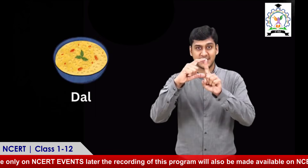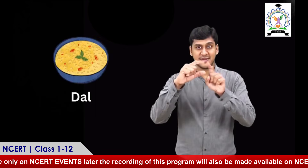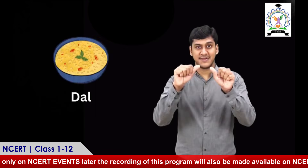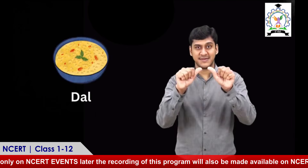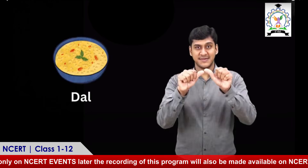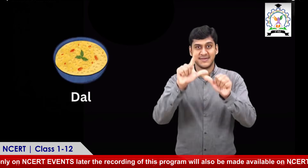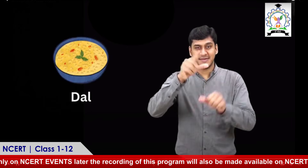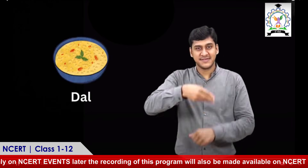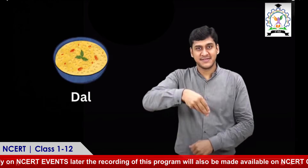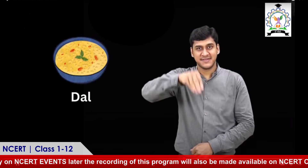दाल।